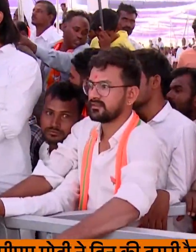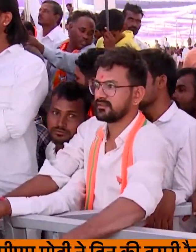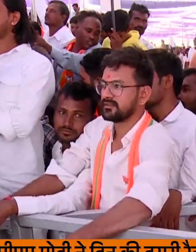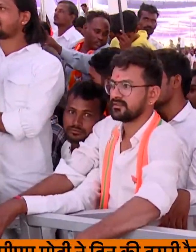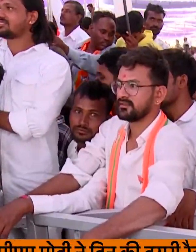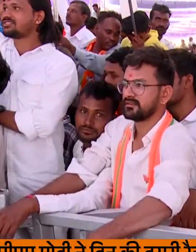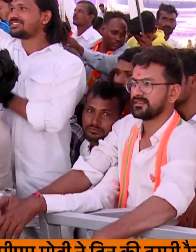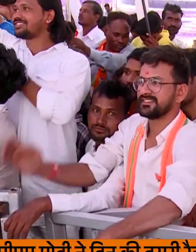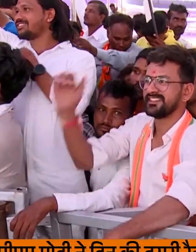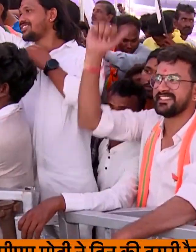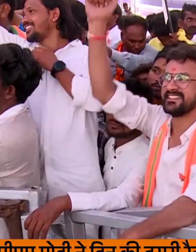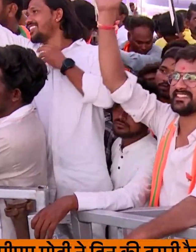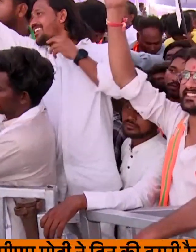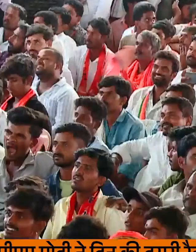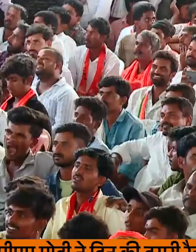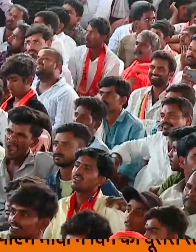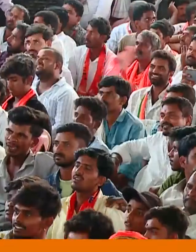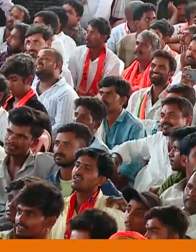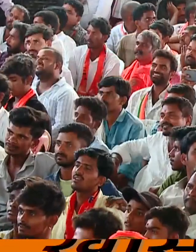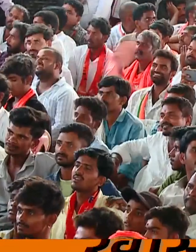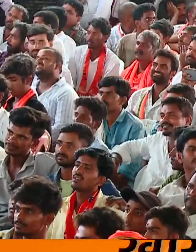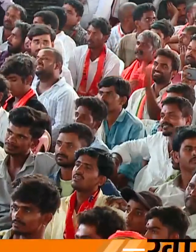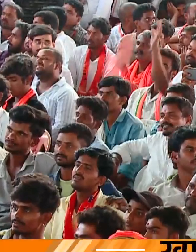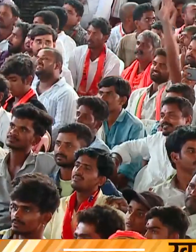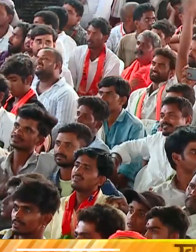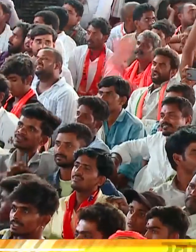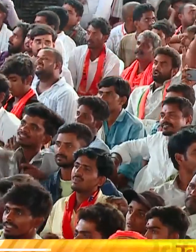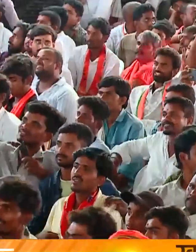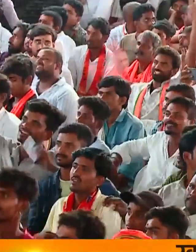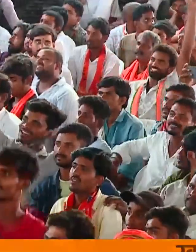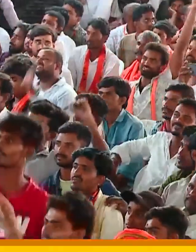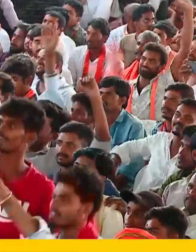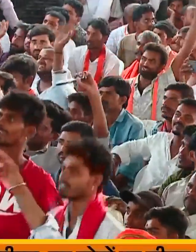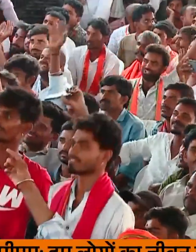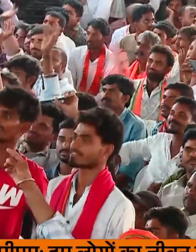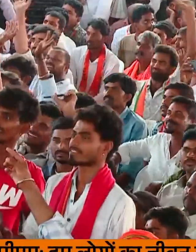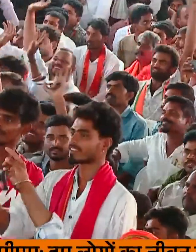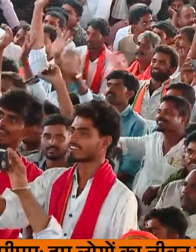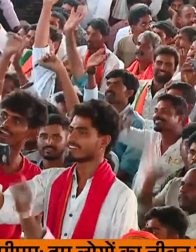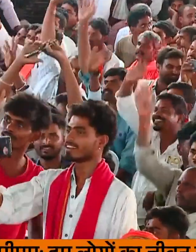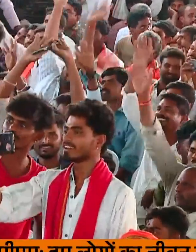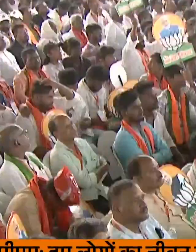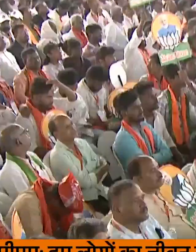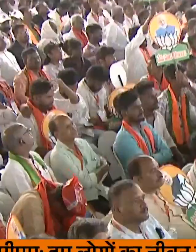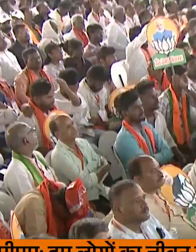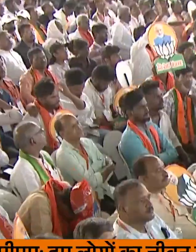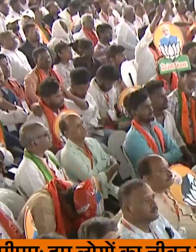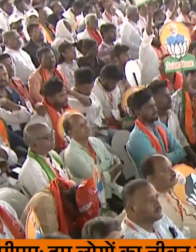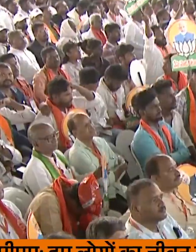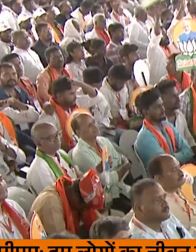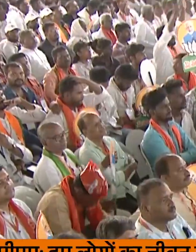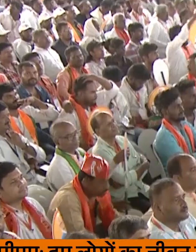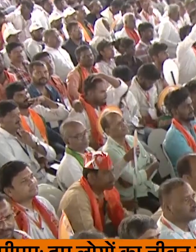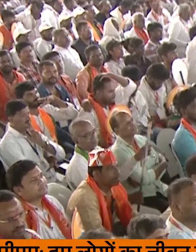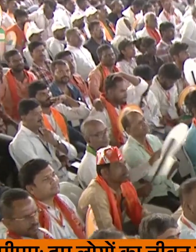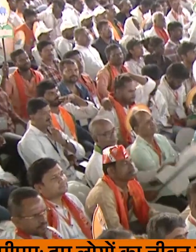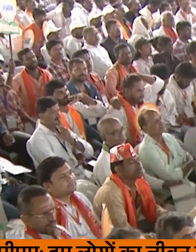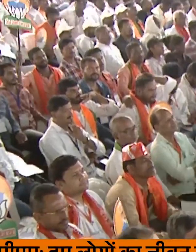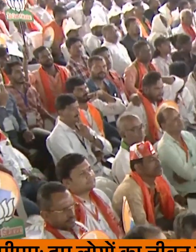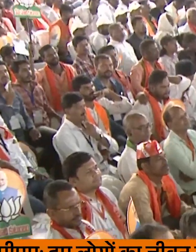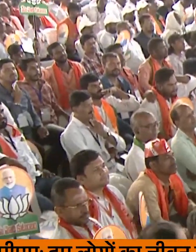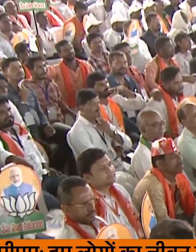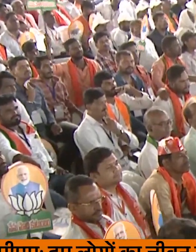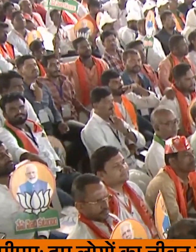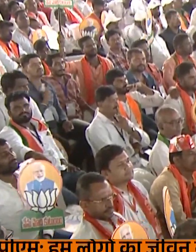ఆ కాంగ్రెస్ పార్టీ ఇవాళ అధికారంలోకి వచ్చిన తర్వాత ఆ కాళేశ్వరం ప్రాజెక్టు సంబంధించినటువంటి ఫైళ్ళన్నీ కూడా